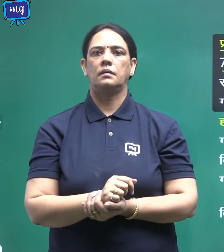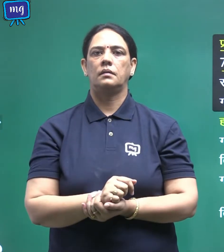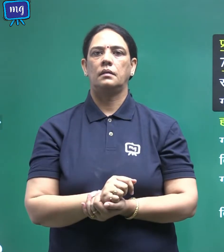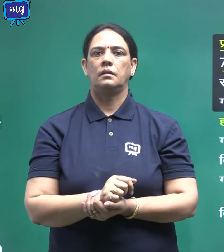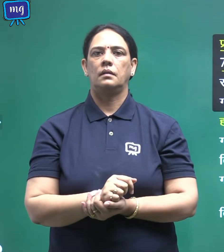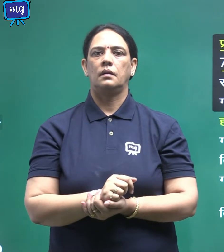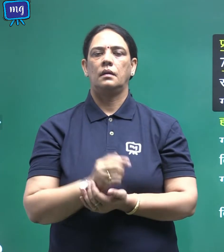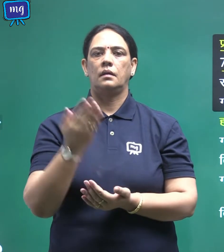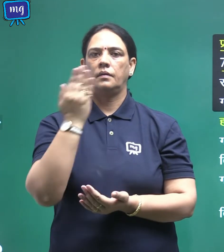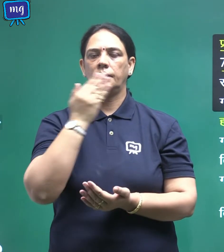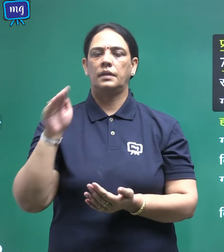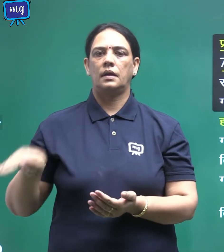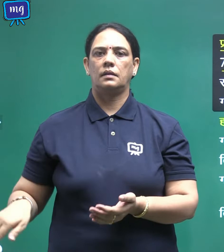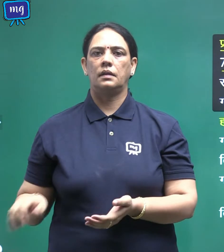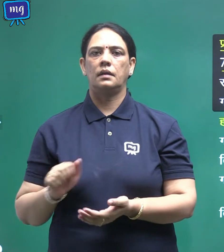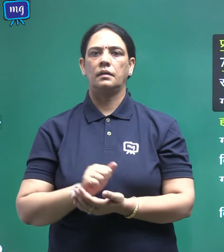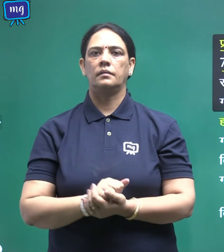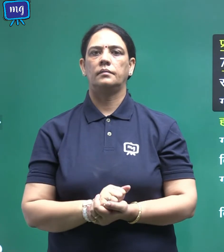विद्यार्थी